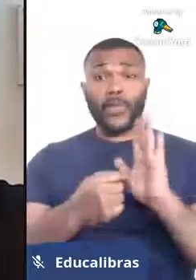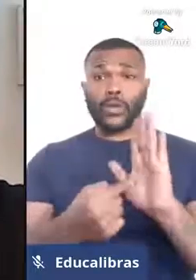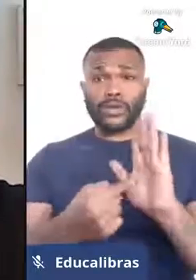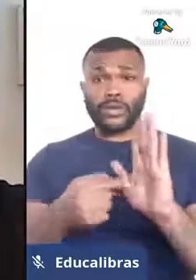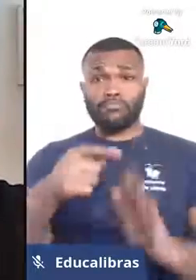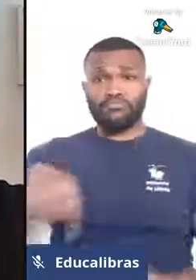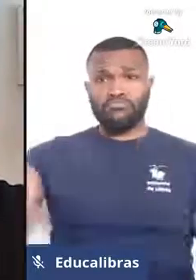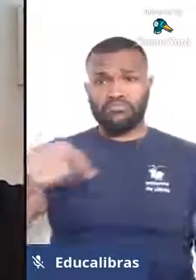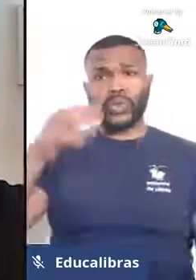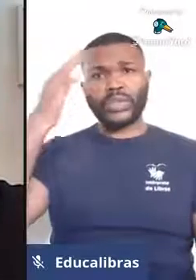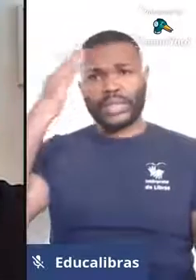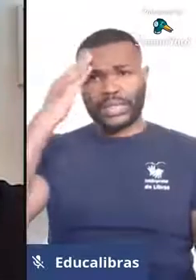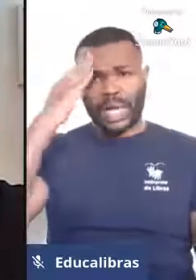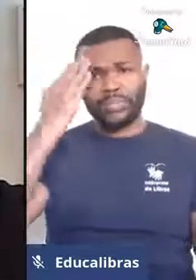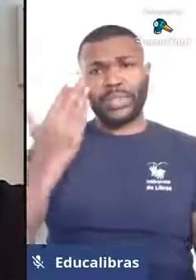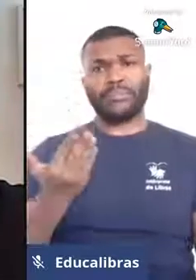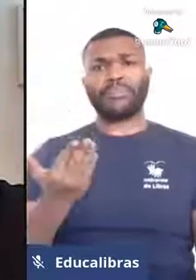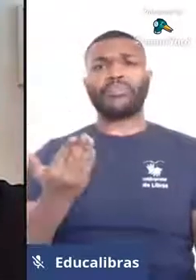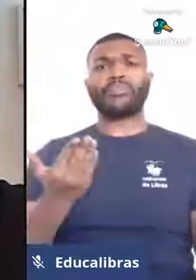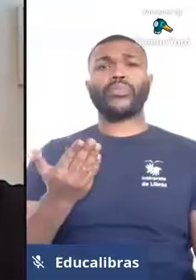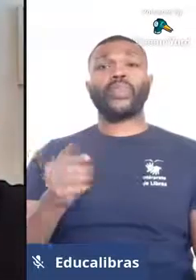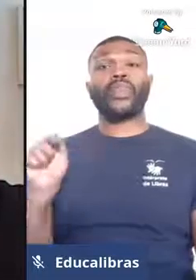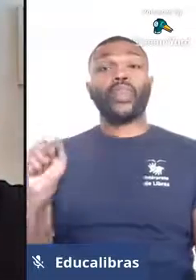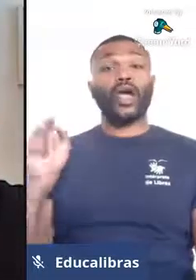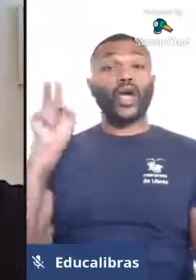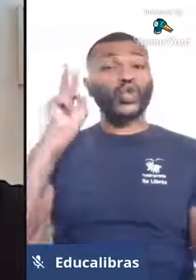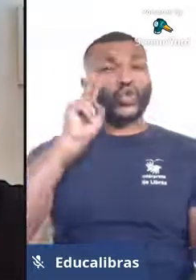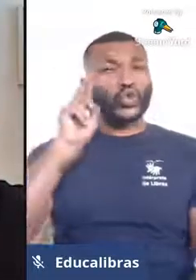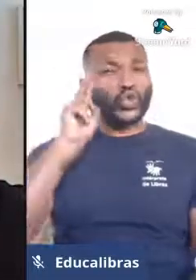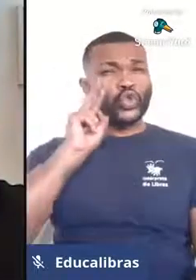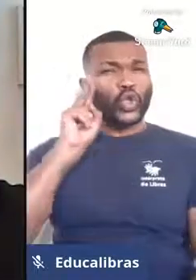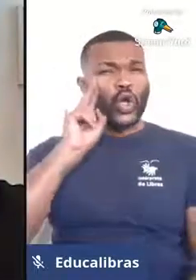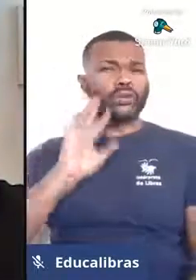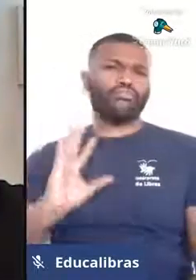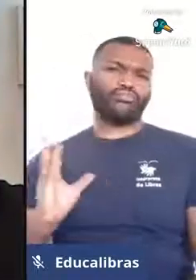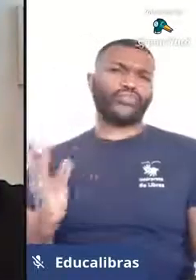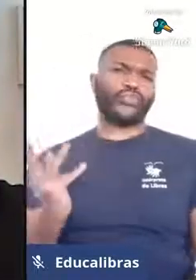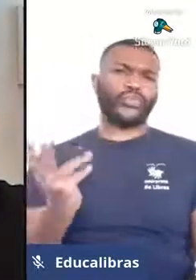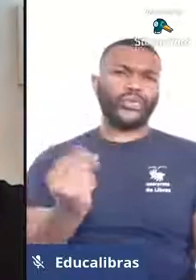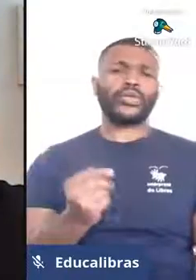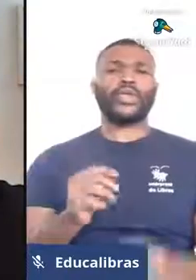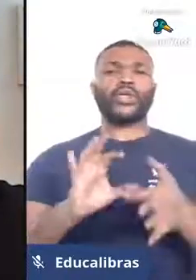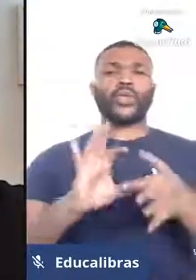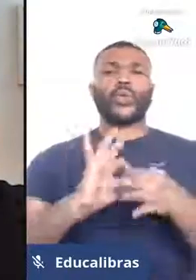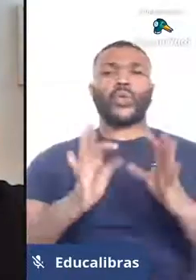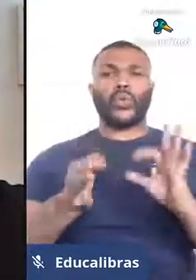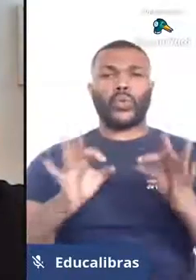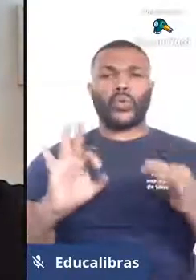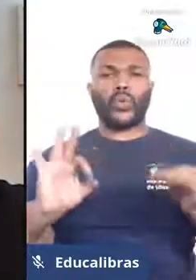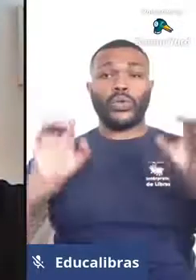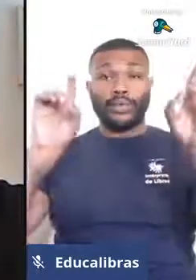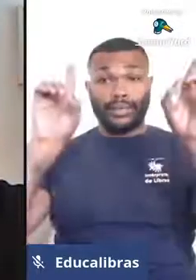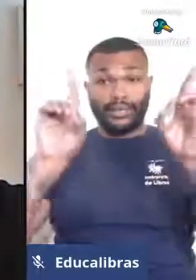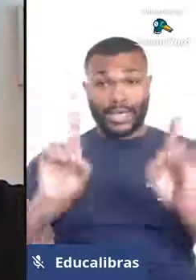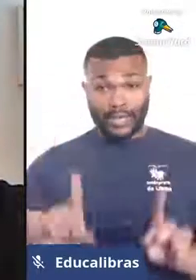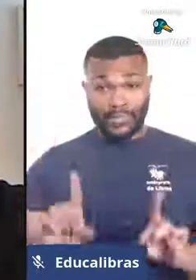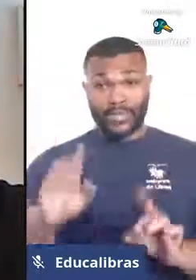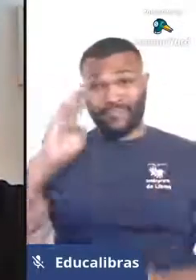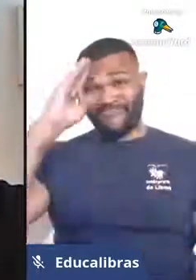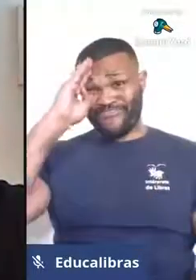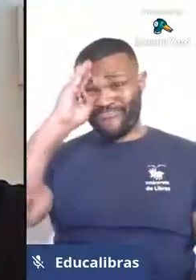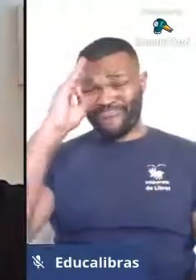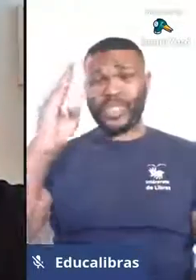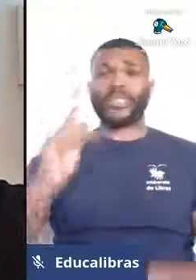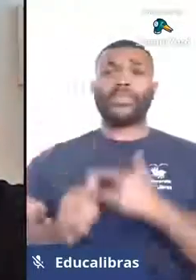bom, essa história inteira da Paralimpíada, e principalmente do trabalho que